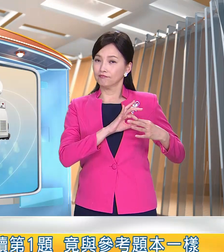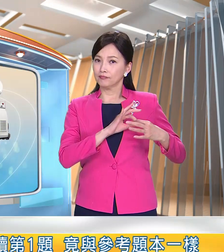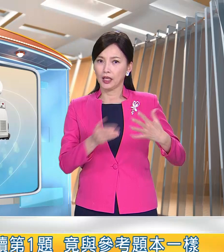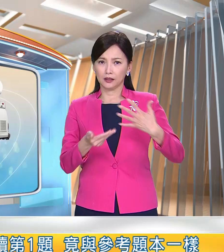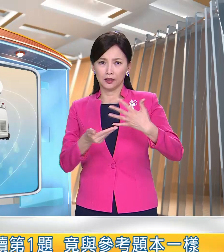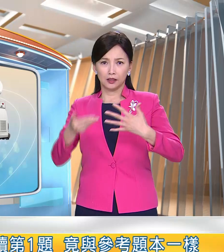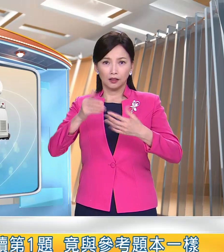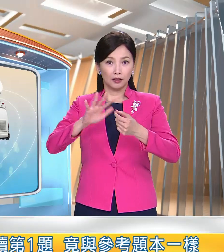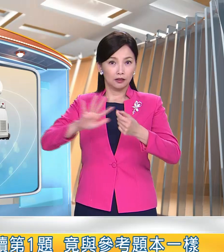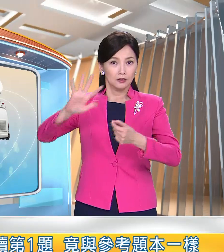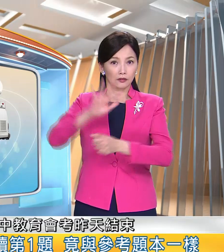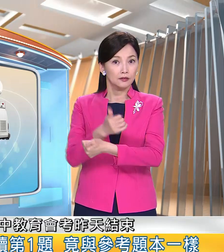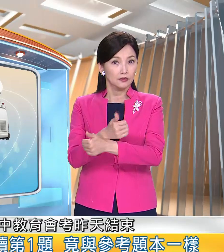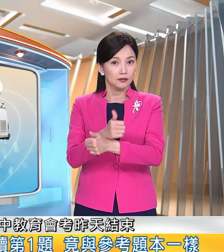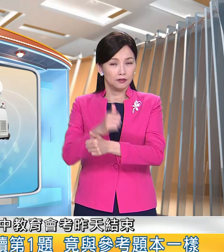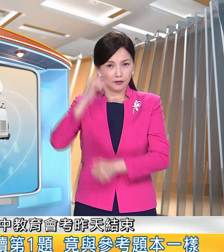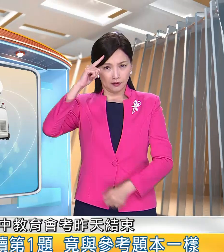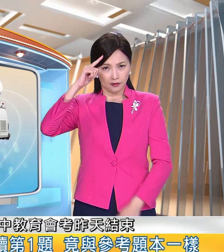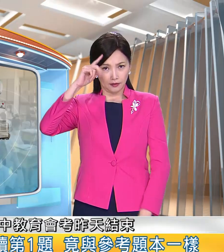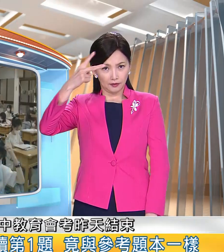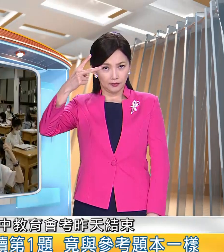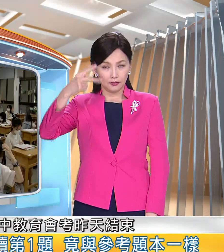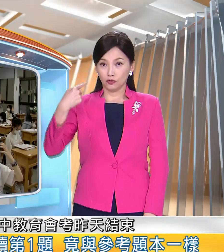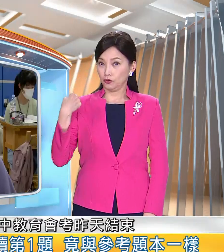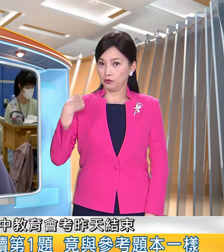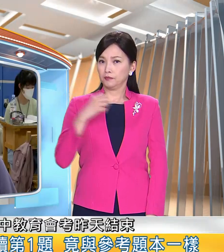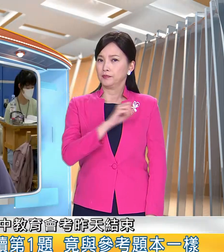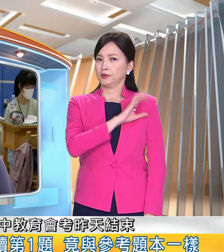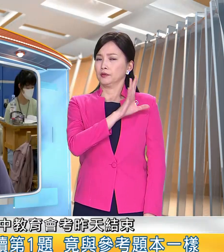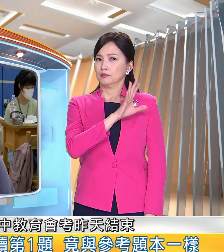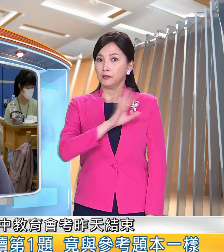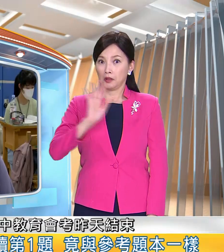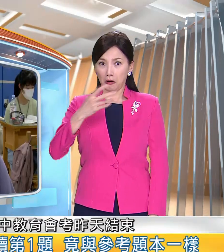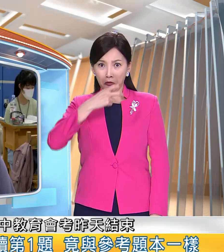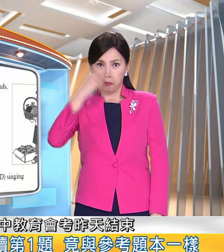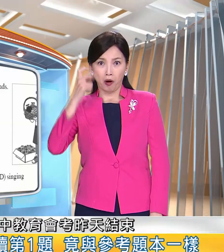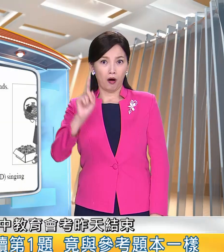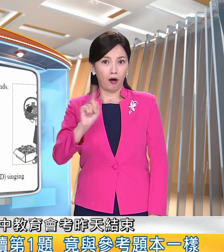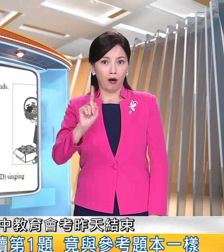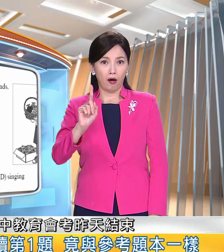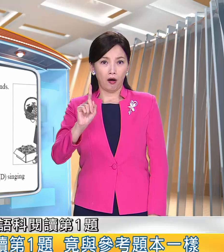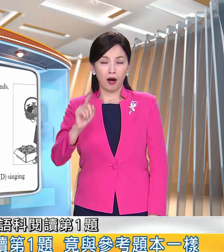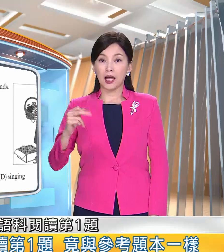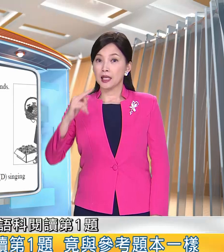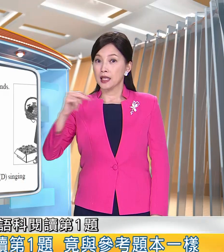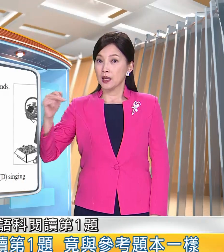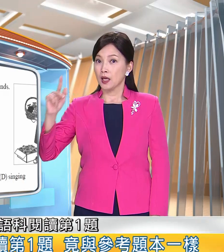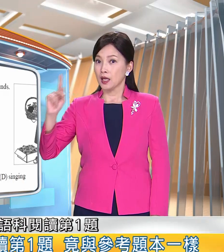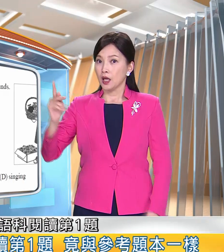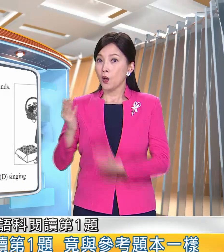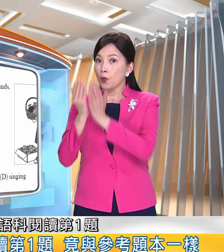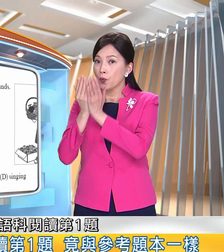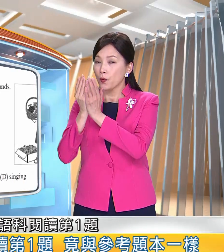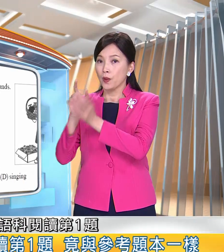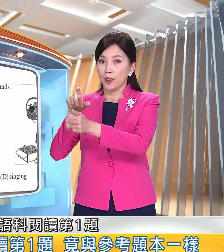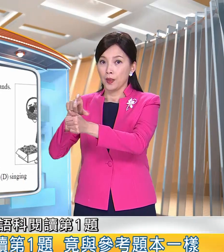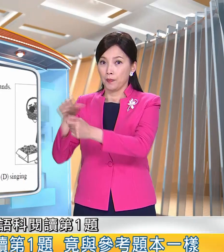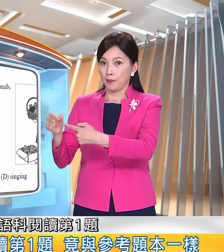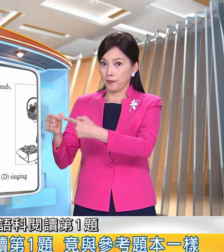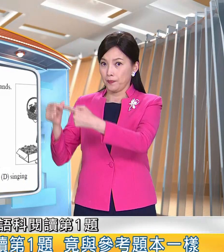心，为期2天的国中教育会考昨天结束，不过却发现英语科阅读第